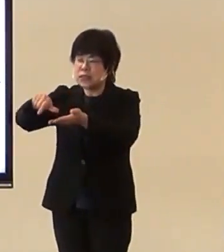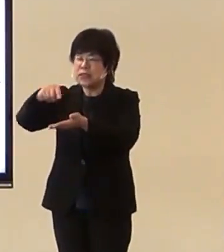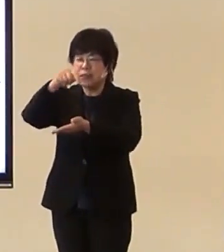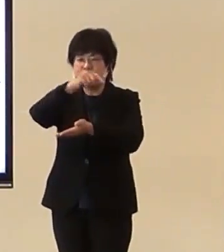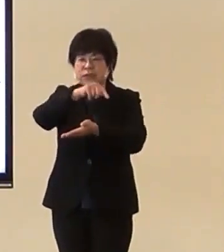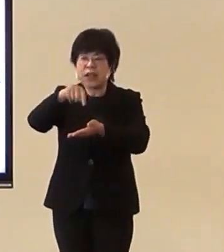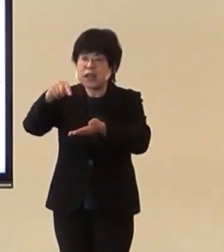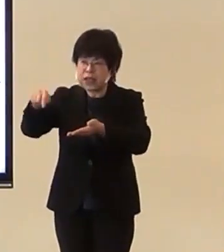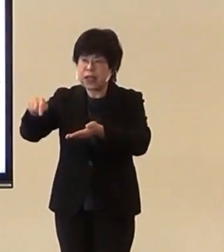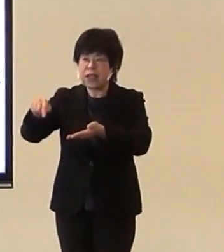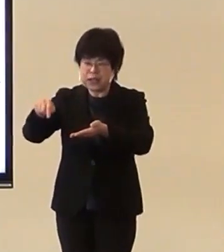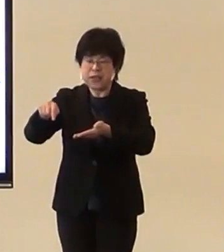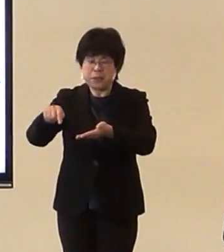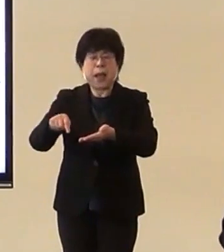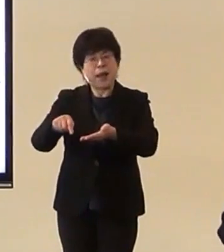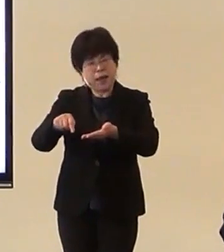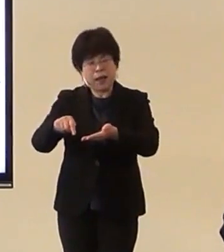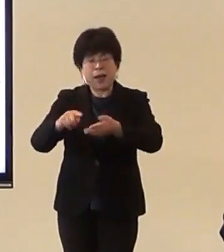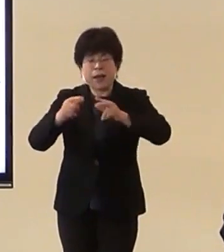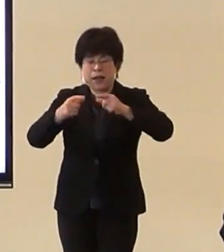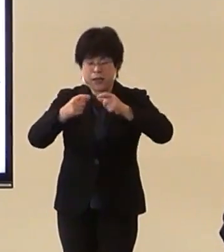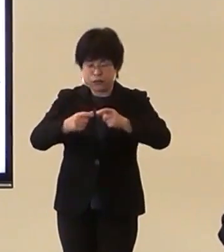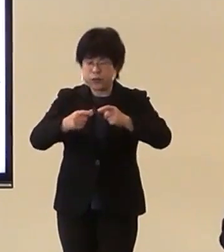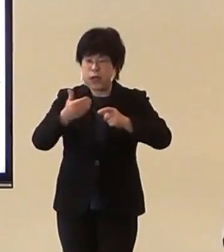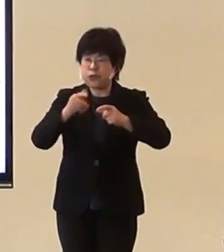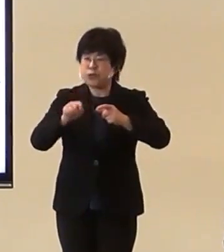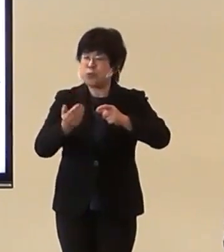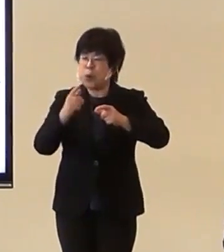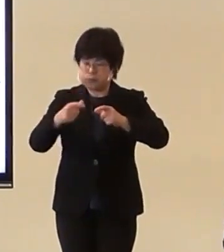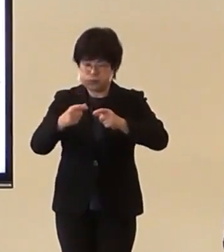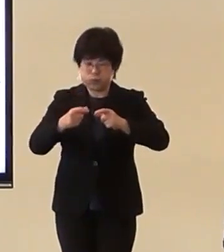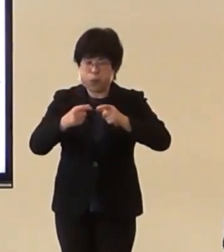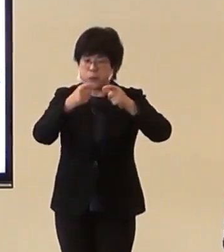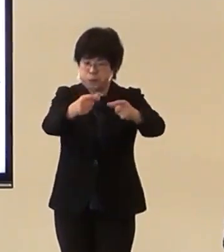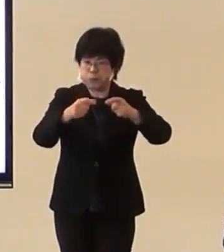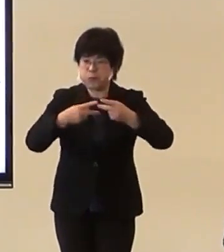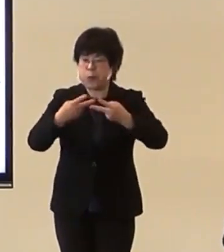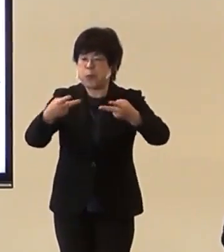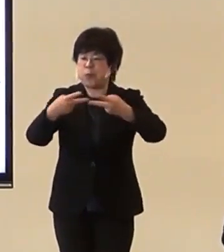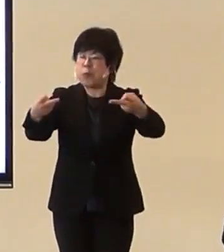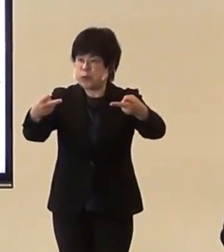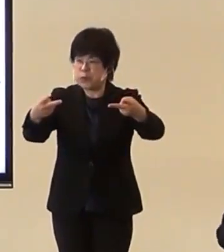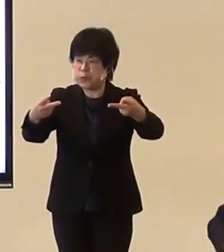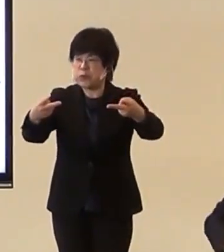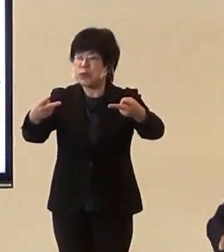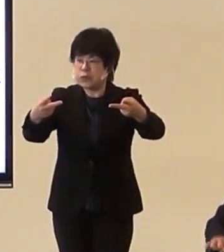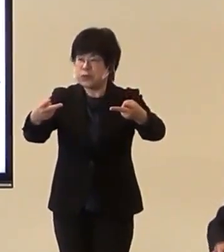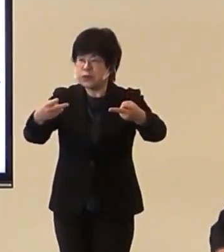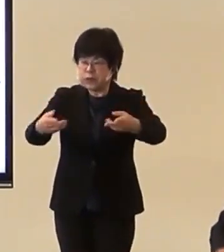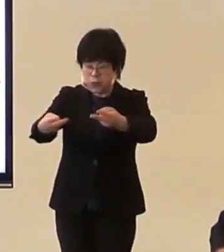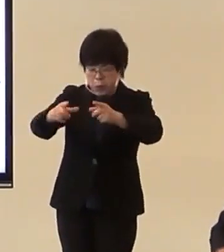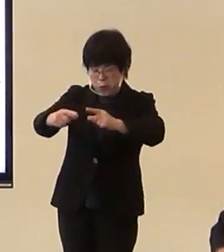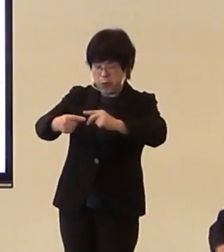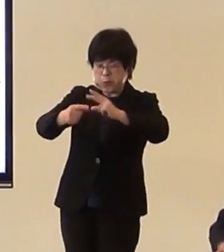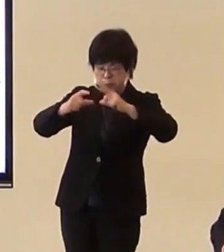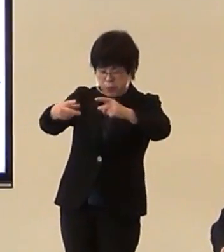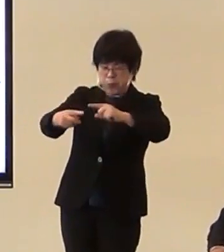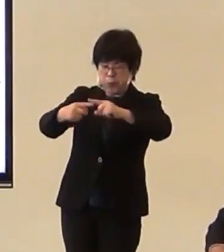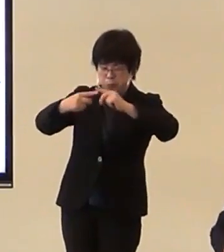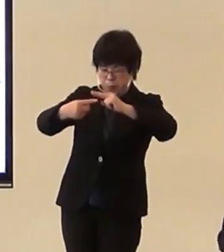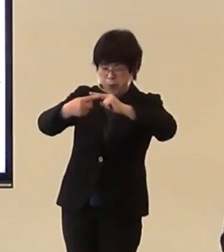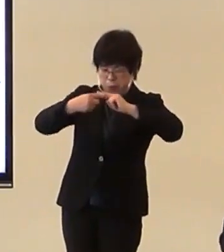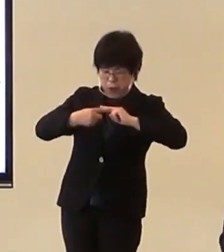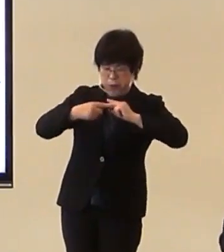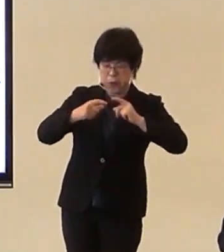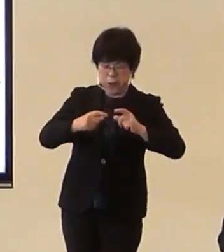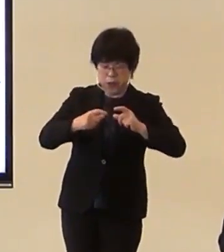緒で、ね、行きます。それを持ってくるようになってます。で持ってきてそこからですね、その紙に貼ったりとかいろんな